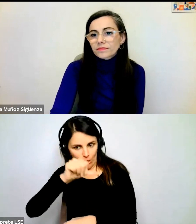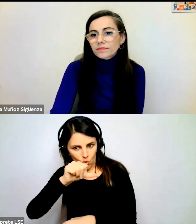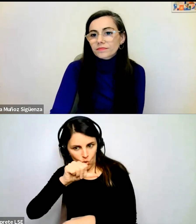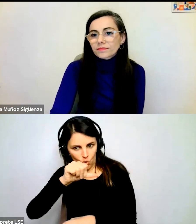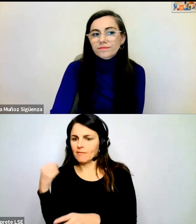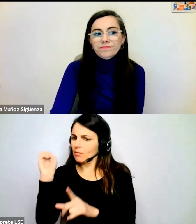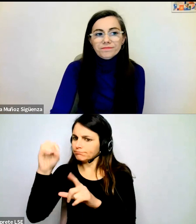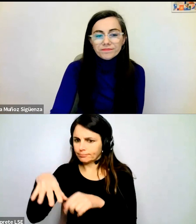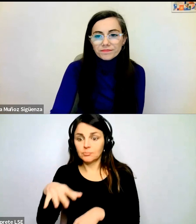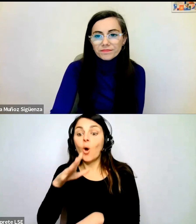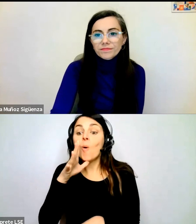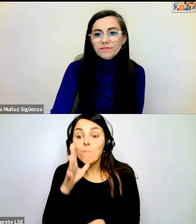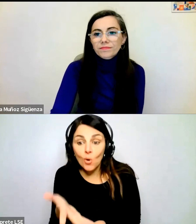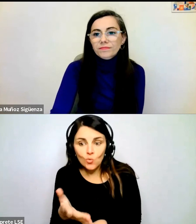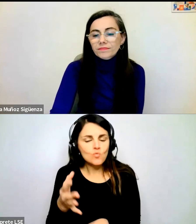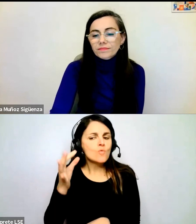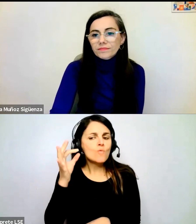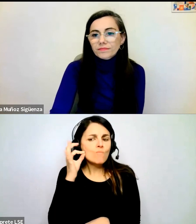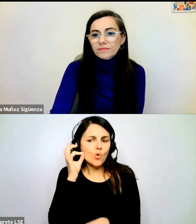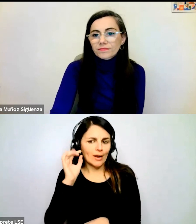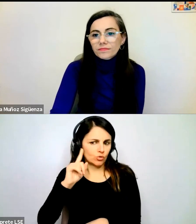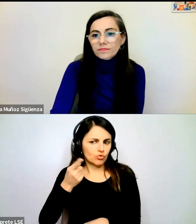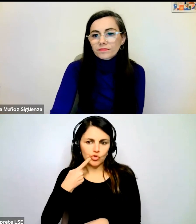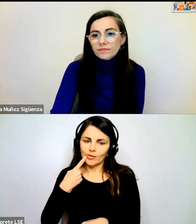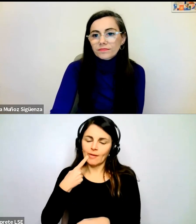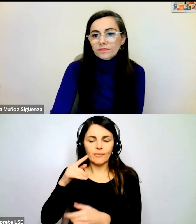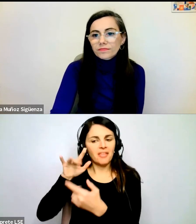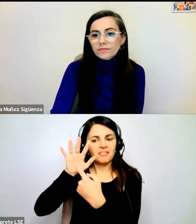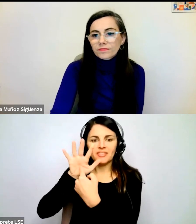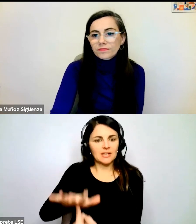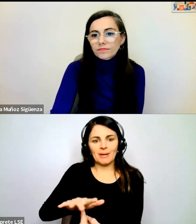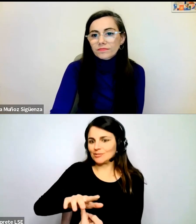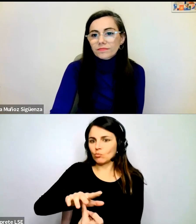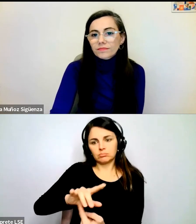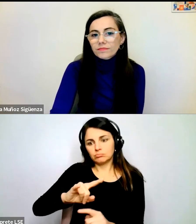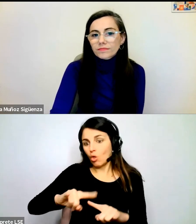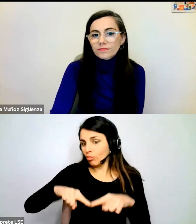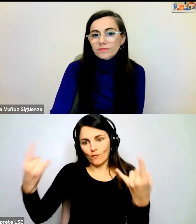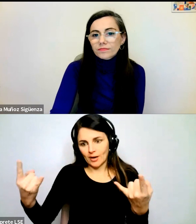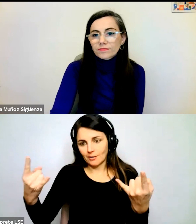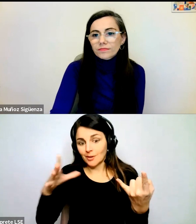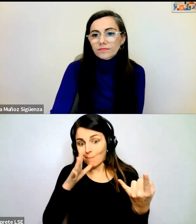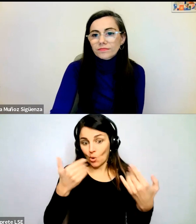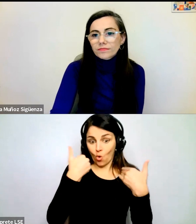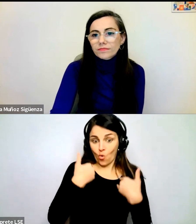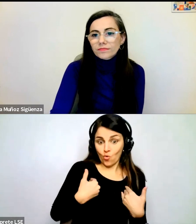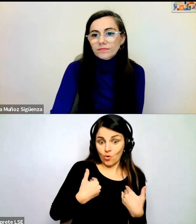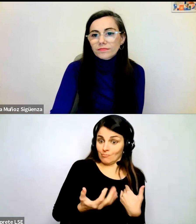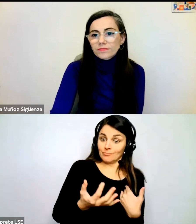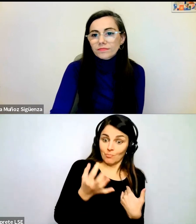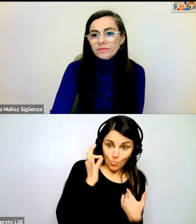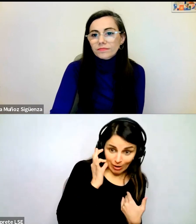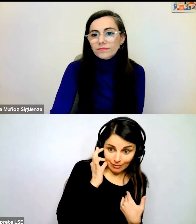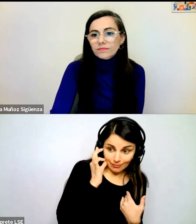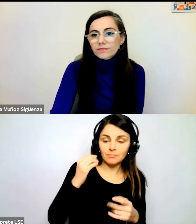sordas sufren una doble discriminación por ser, bueno, sería triple, por ser mujer, por ser persona con discapacidad y por